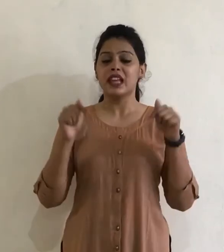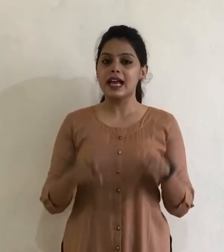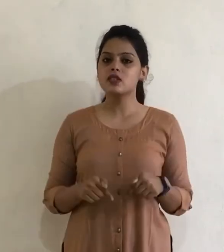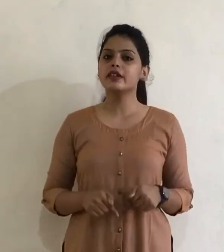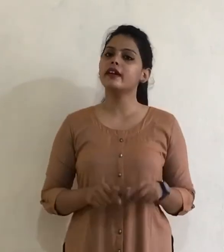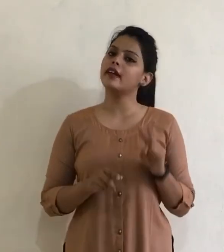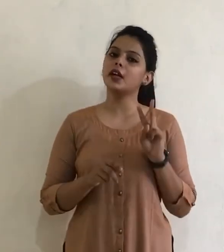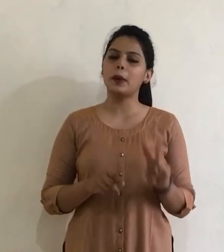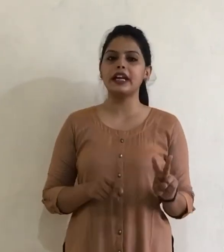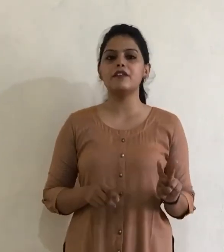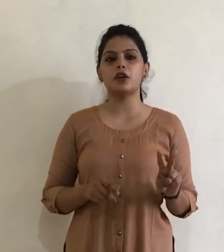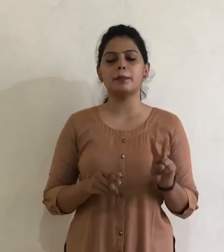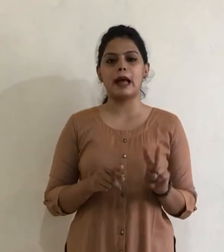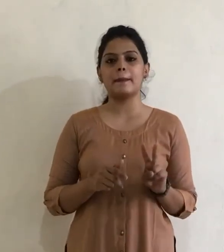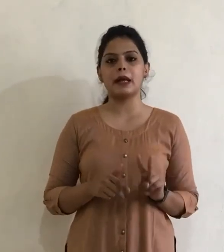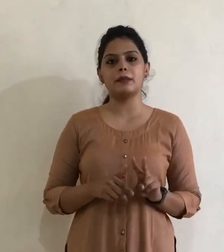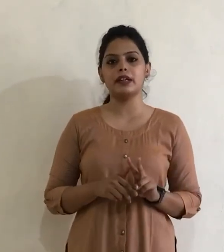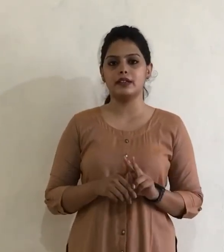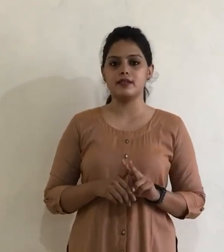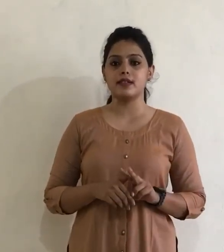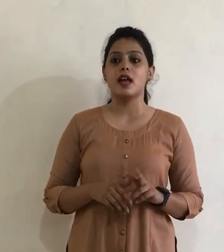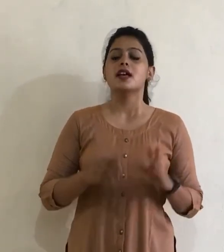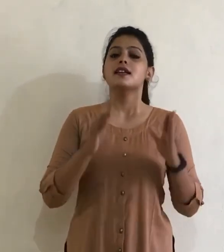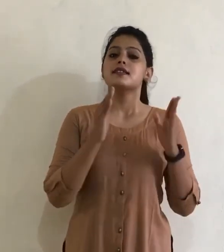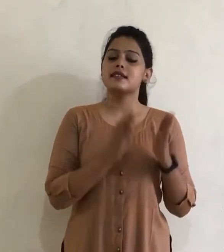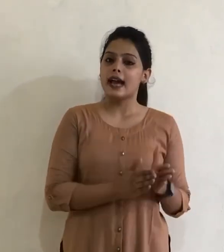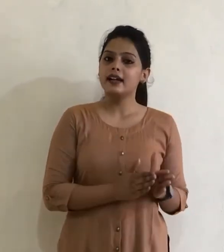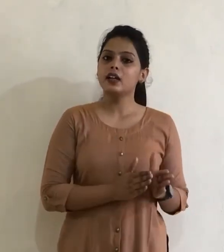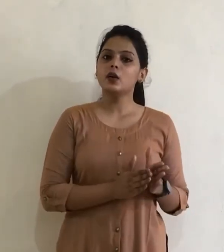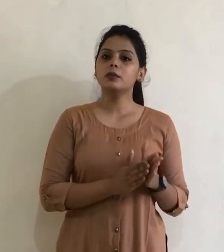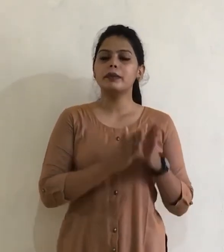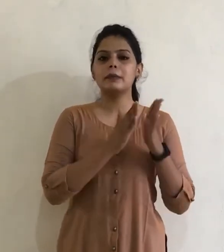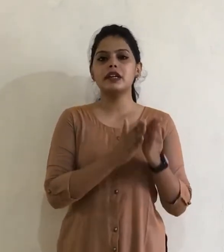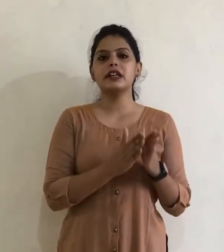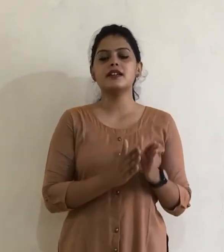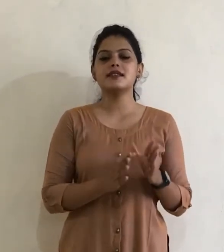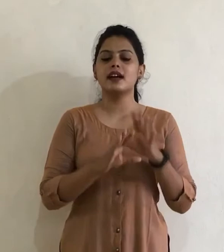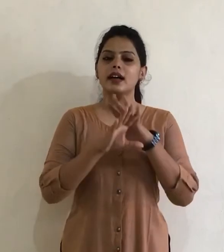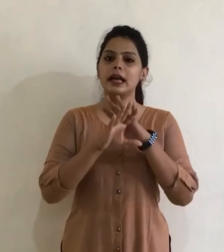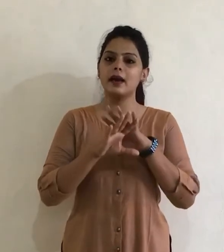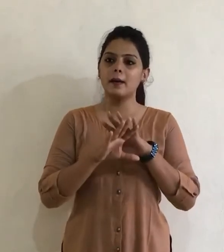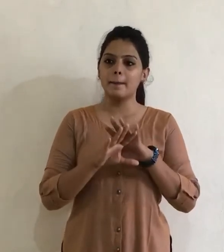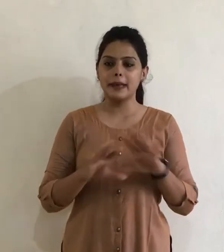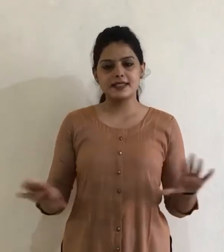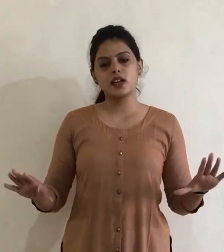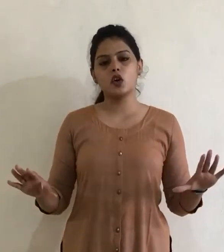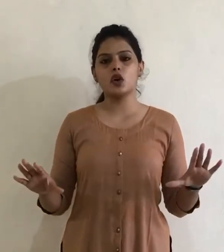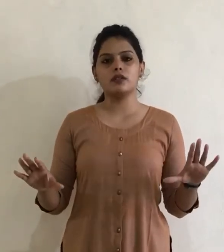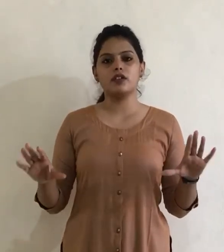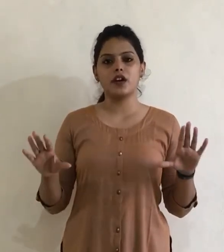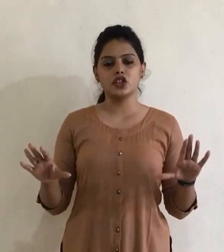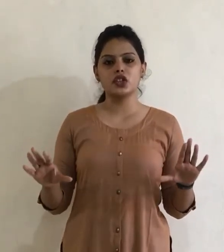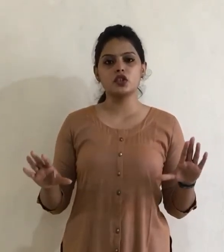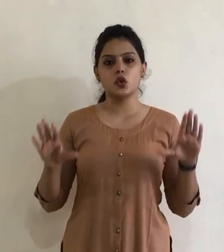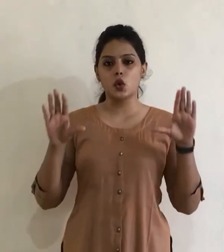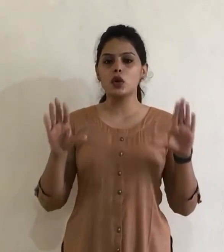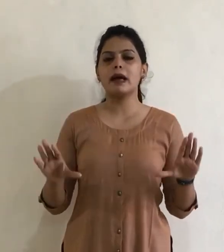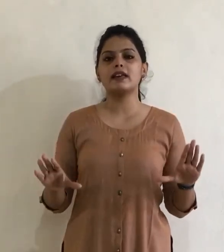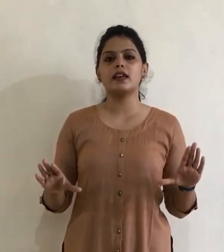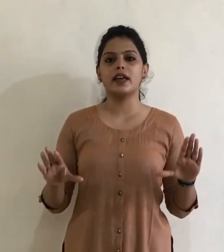एज ऑन डेट देयर आर 24 बैंक प्राइमरी डीलर्स. स्टैंडअलोन प्राइमरी डीलर्स का एक बेसिक कोर फंक्शन जो कोर बैंकिंग है